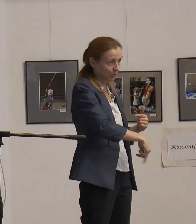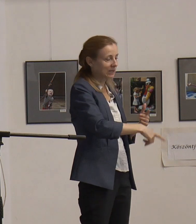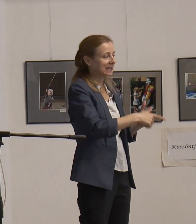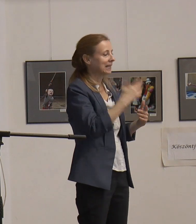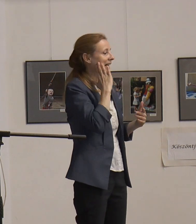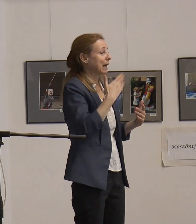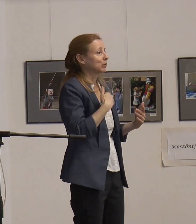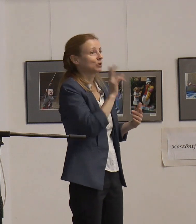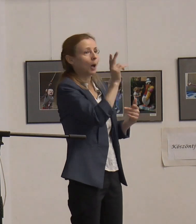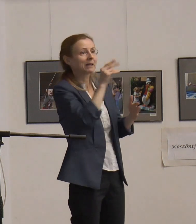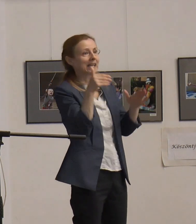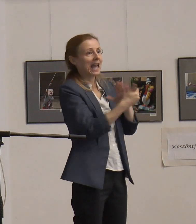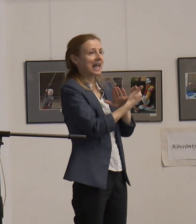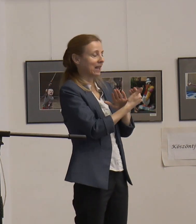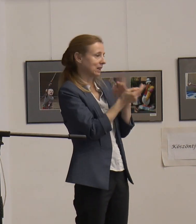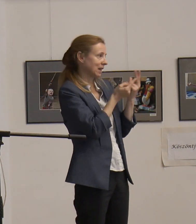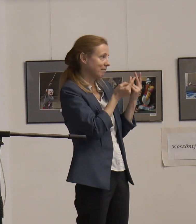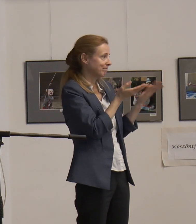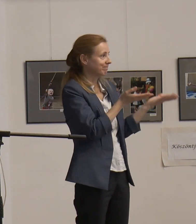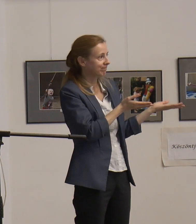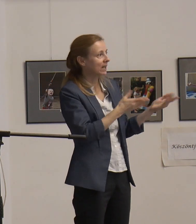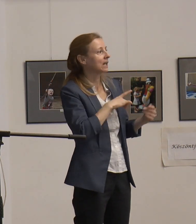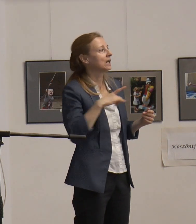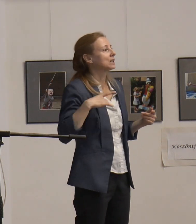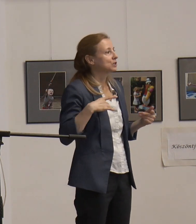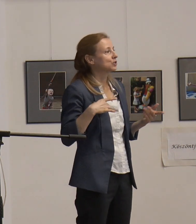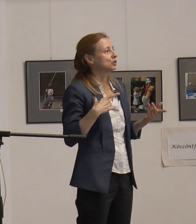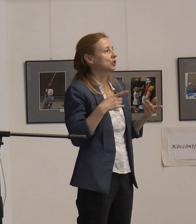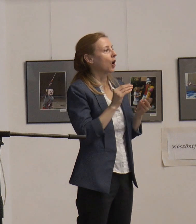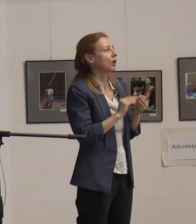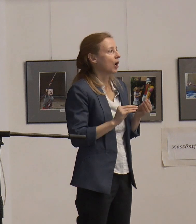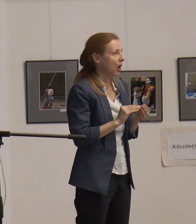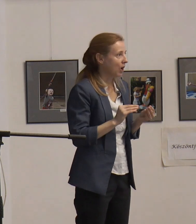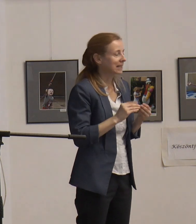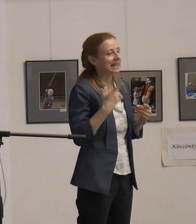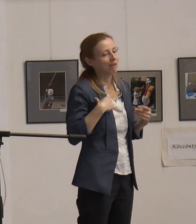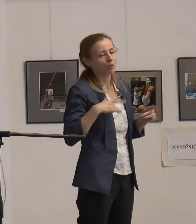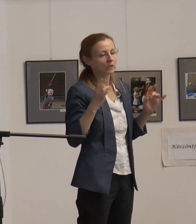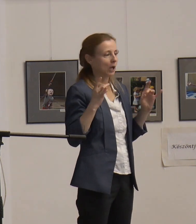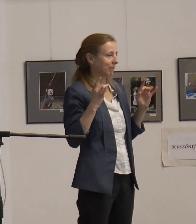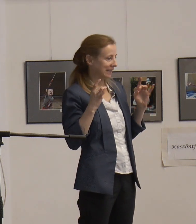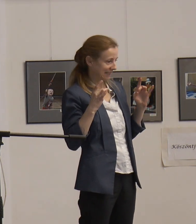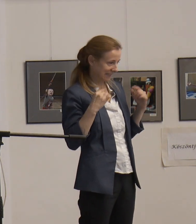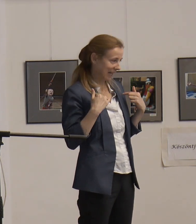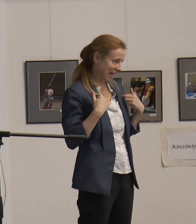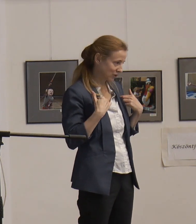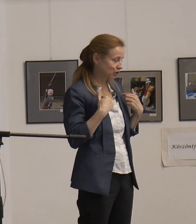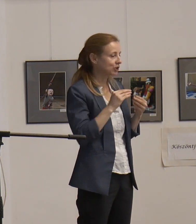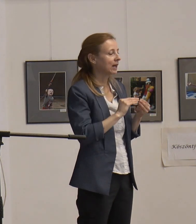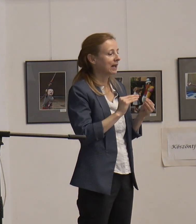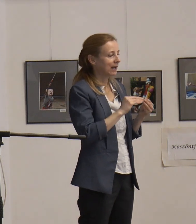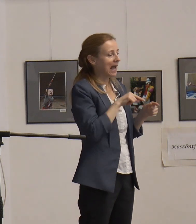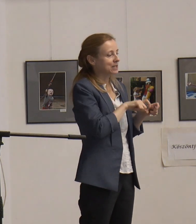nem tudtam kikeresni helyette. De csak azért is nem voltam annyira ideges, mert ebből kifolyólag,